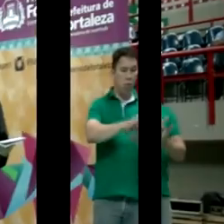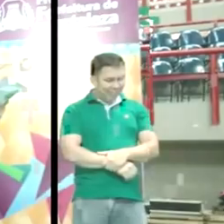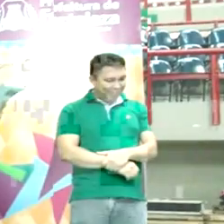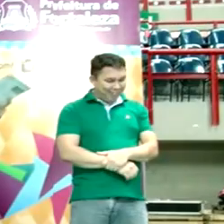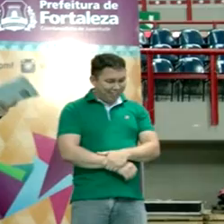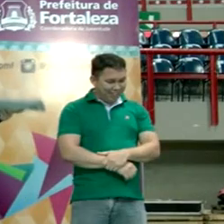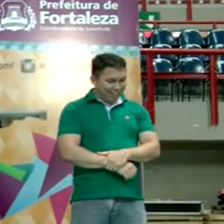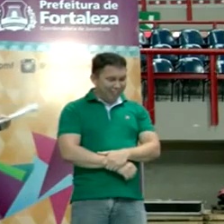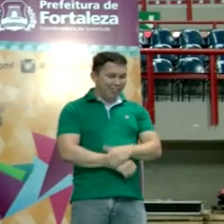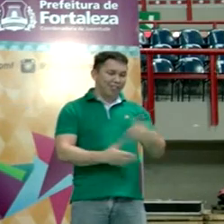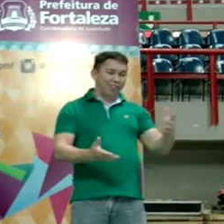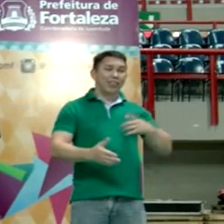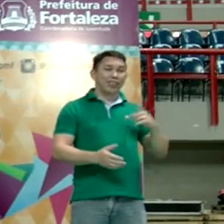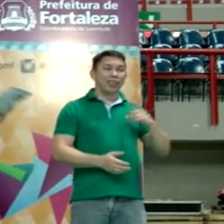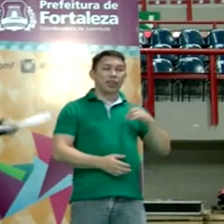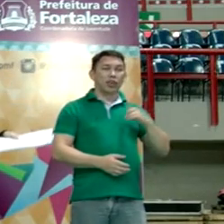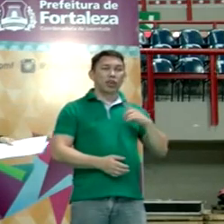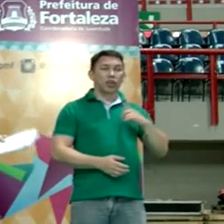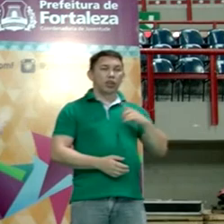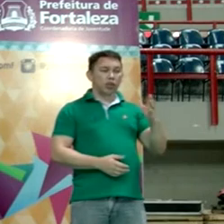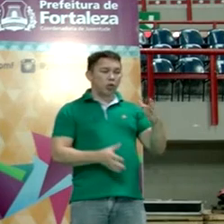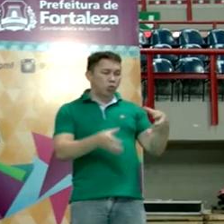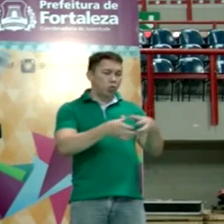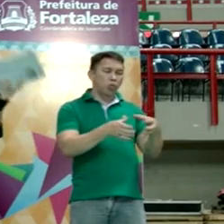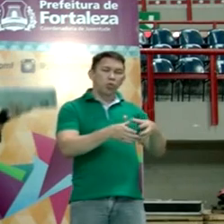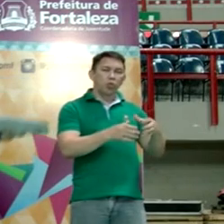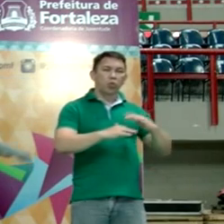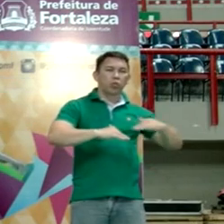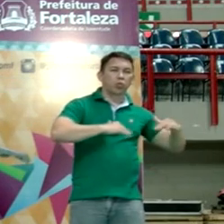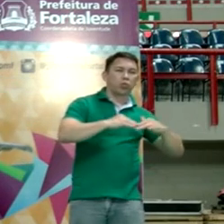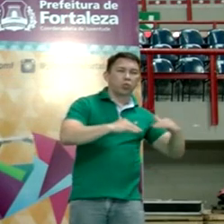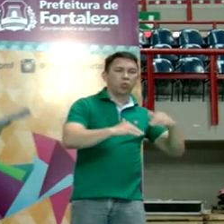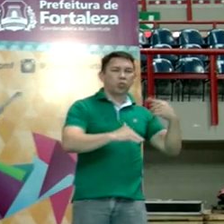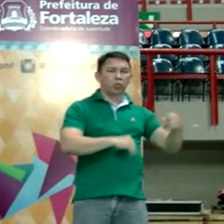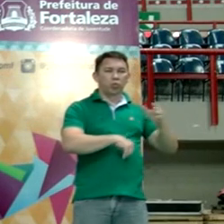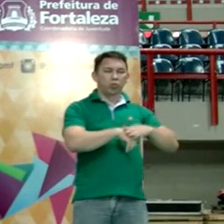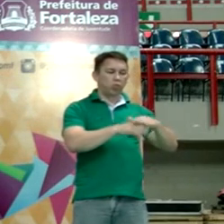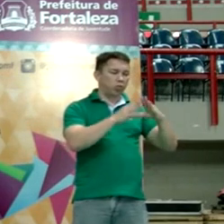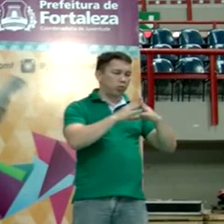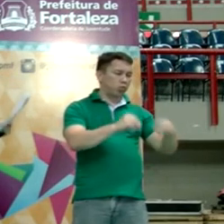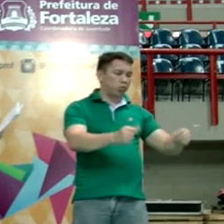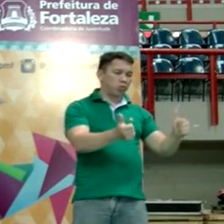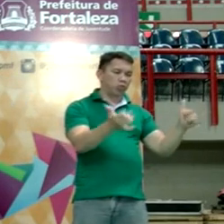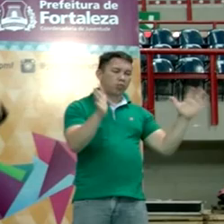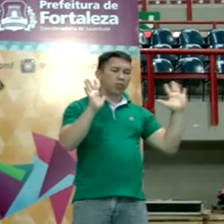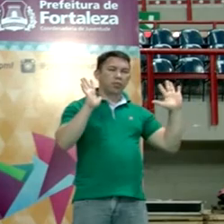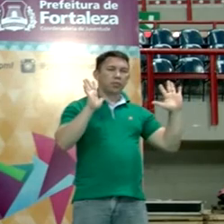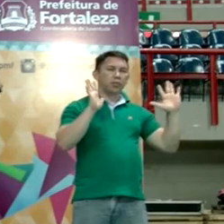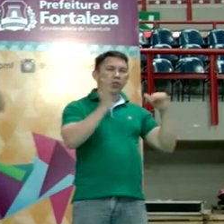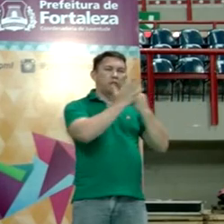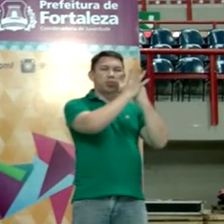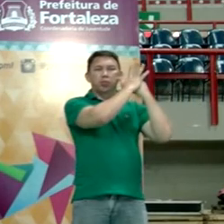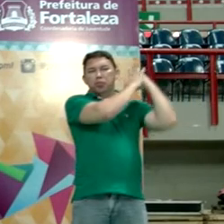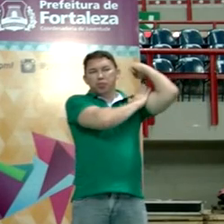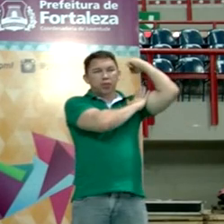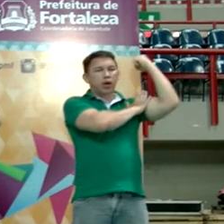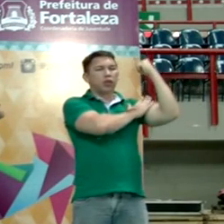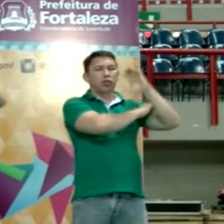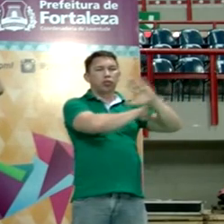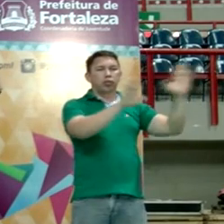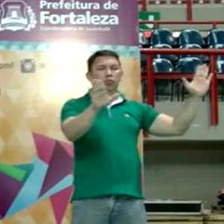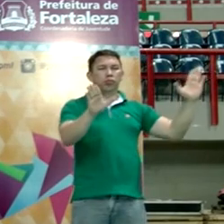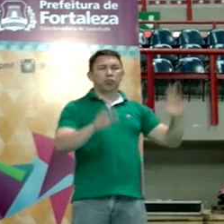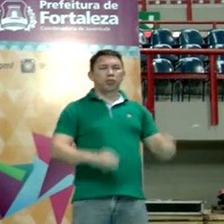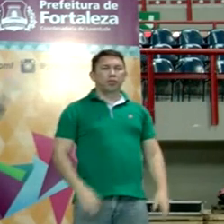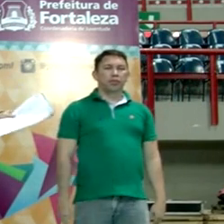Né? Bonde do Tigrão. Não existe mais. Ninguém lembra mais de ninguém. Esses caras passaram. São assim, ó. São esses